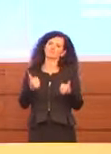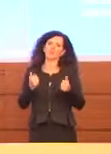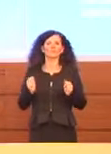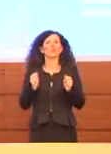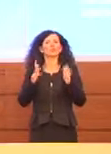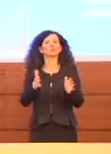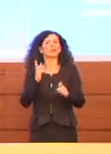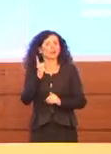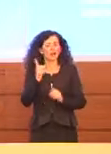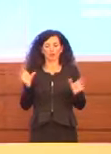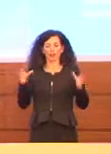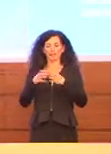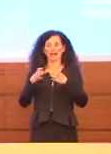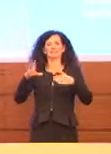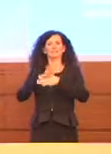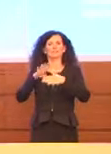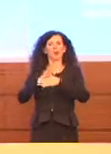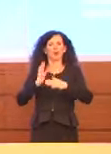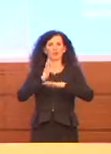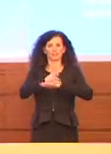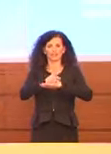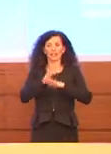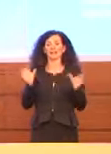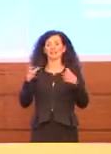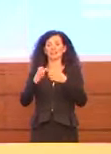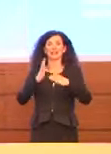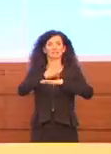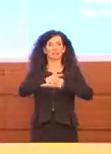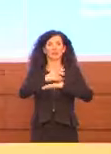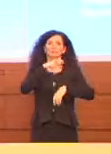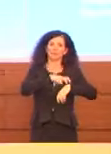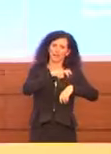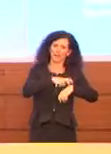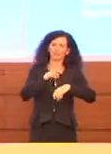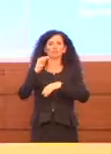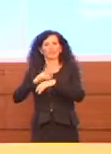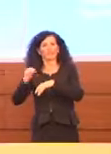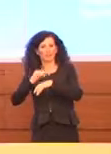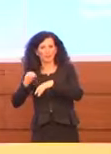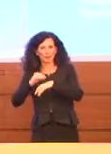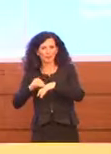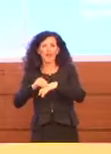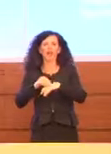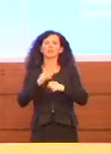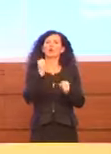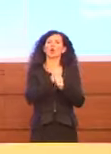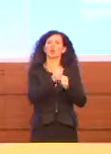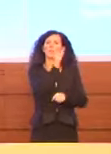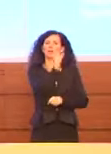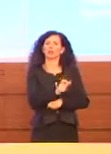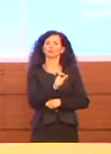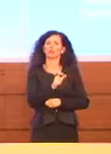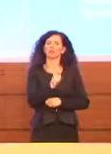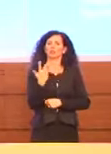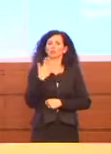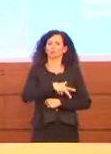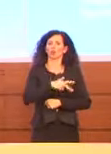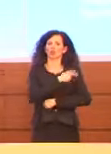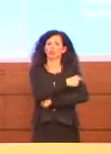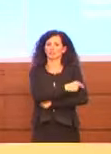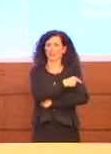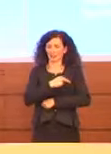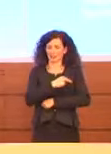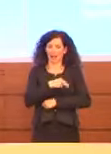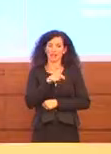dell'età sforzi delle nostre trash forze di medici infermieri e gli operatori socio sanitari gli ultimi